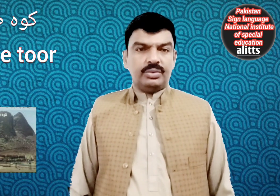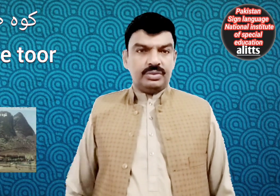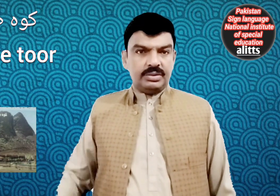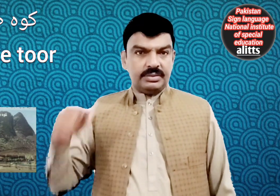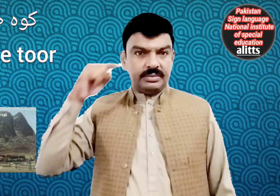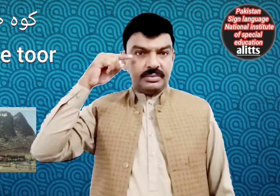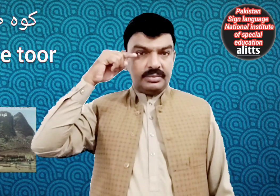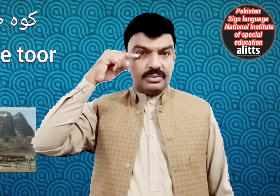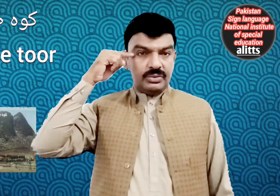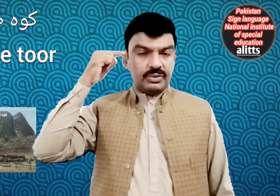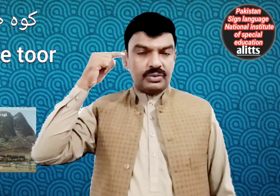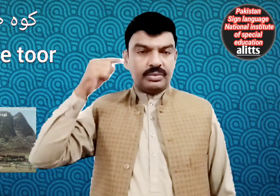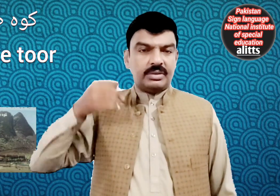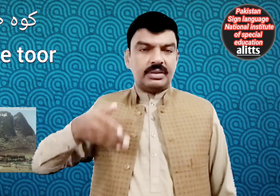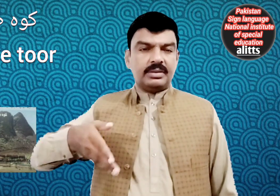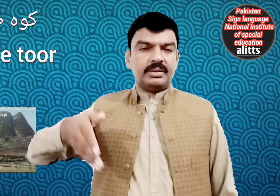कोहतूर, सुरमा,